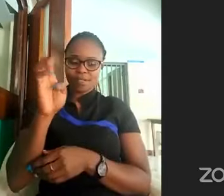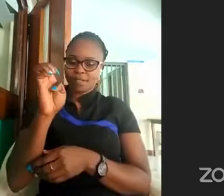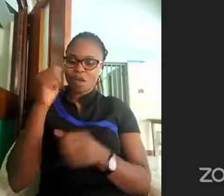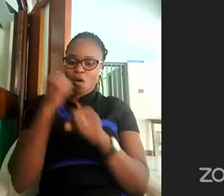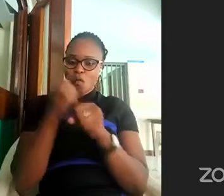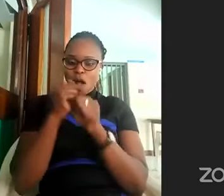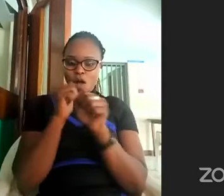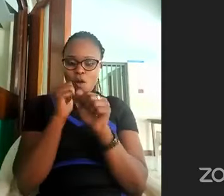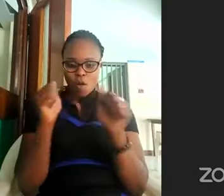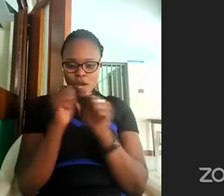ni mwalike